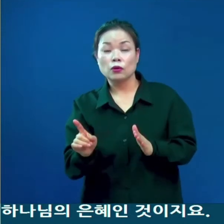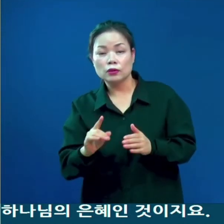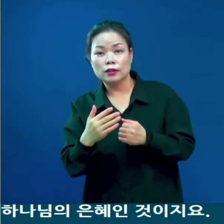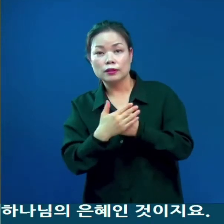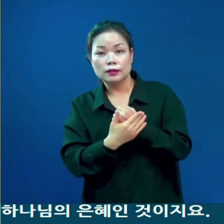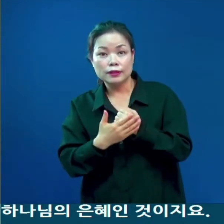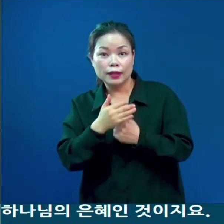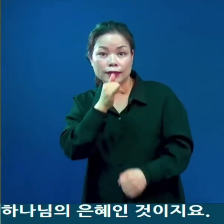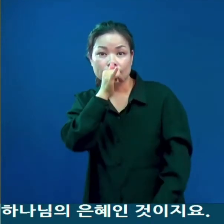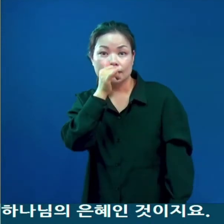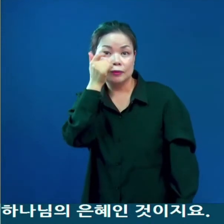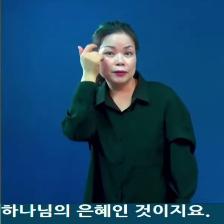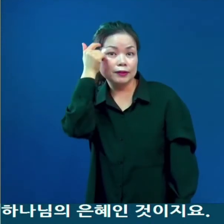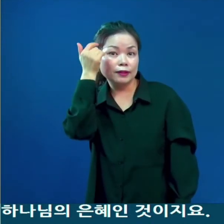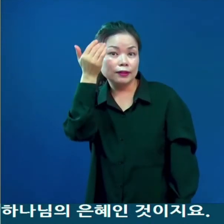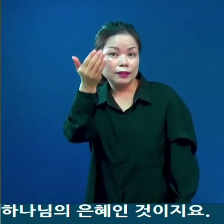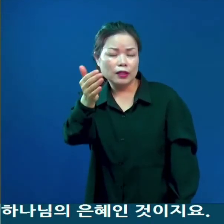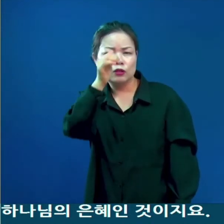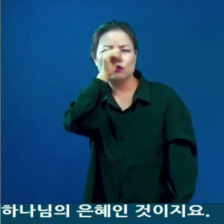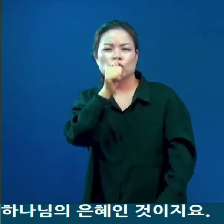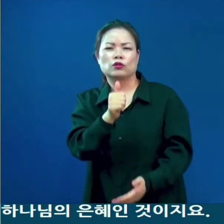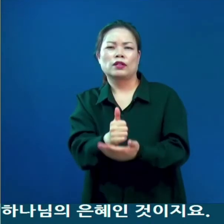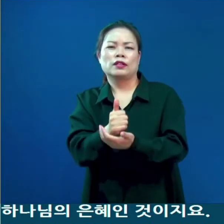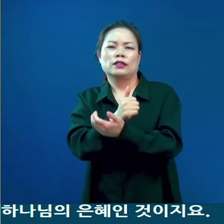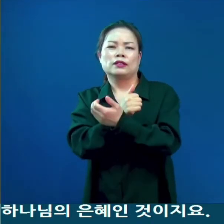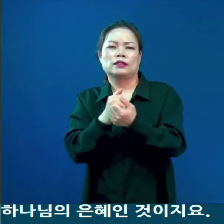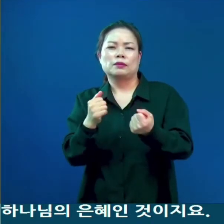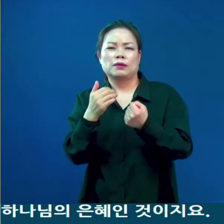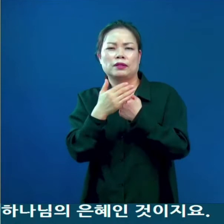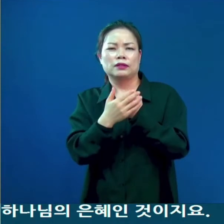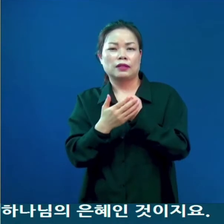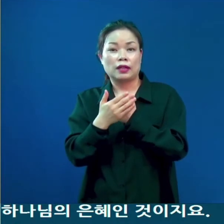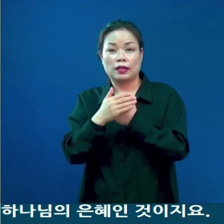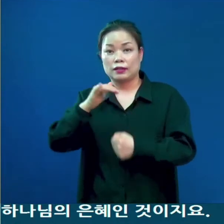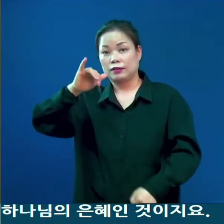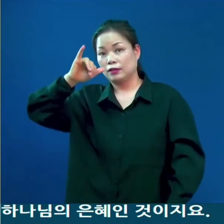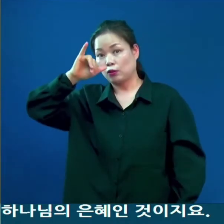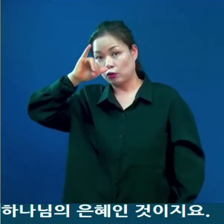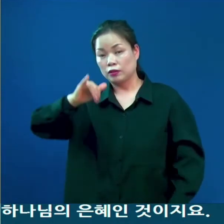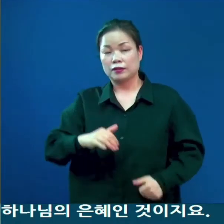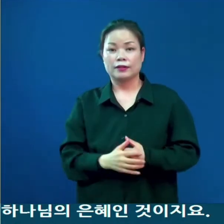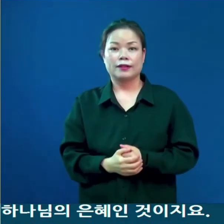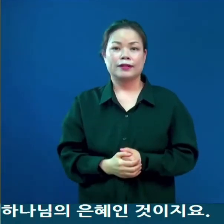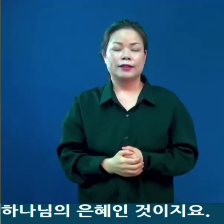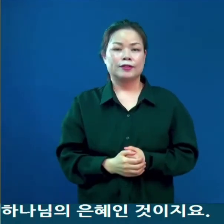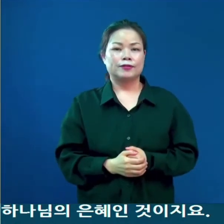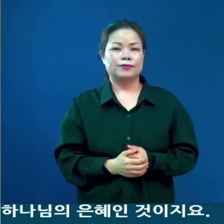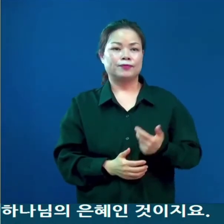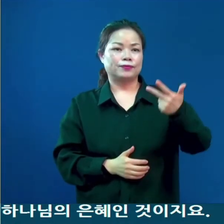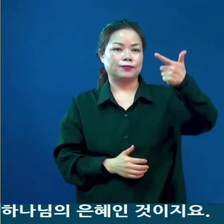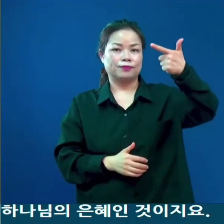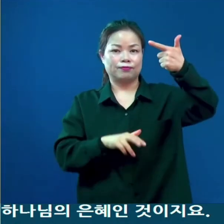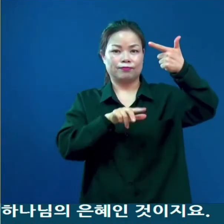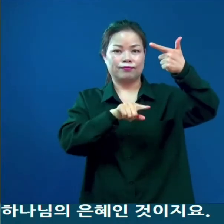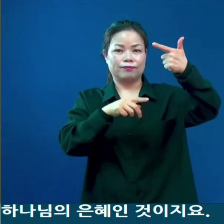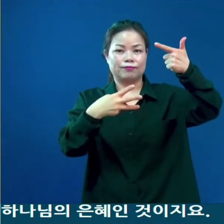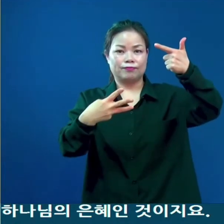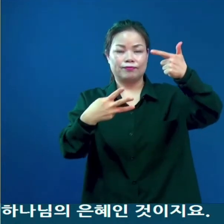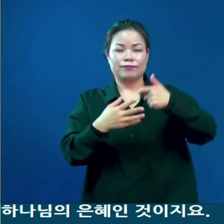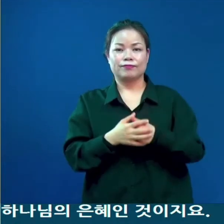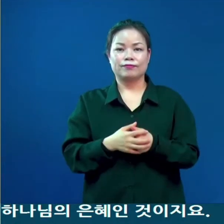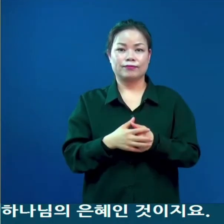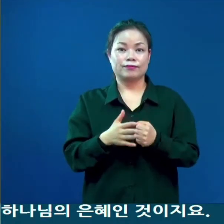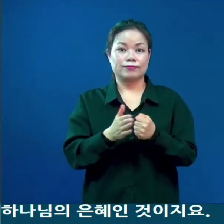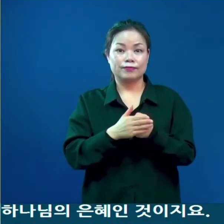은혜가 주어집니까? 죄사함의 은혜가 주어진다는 거예요. 자, 6절 말씀입니다.